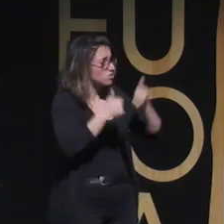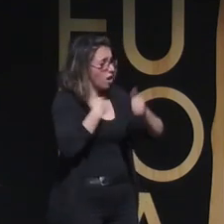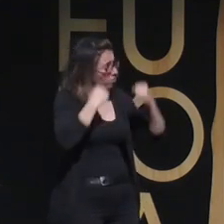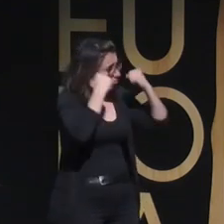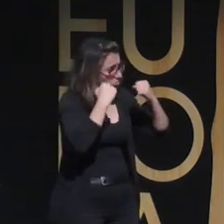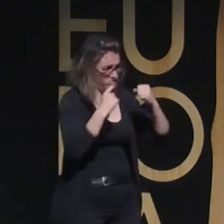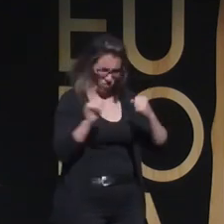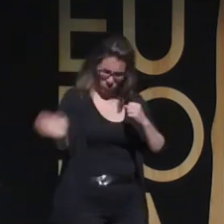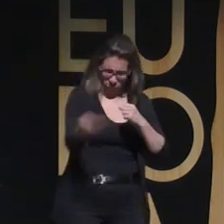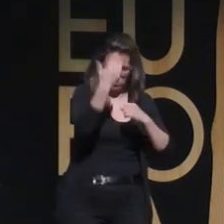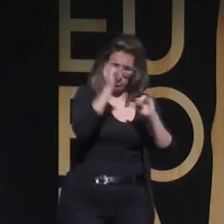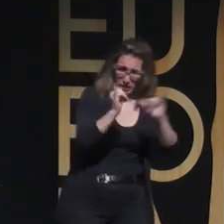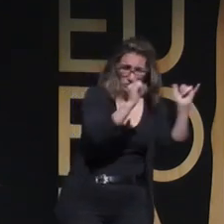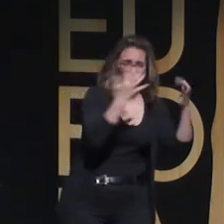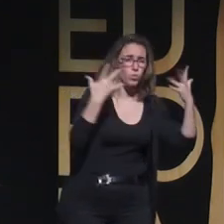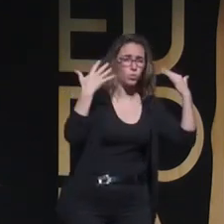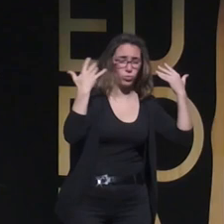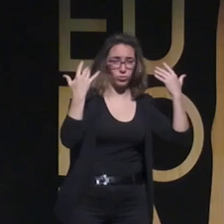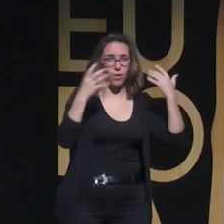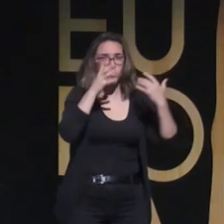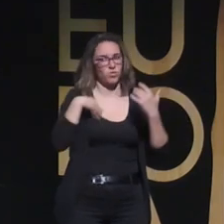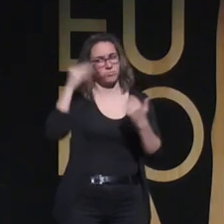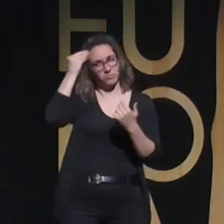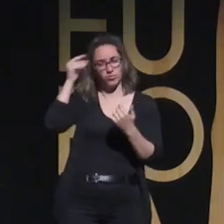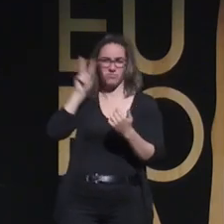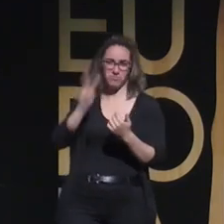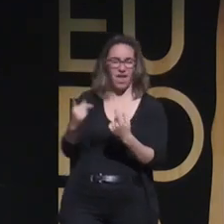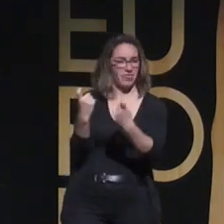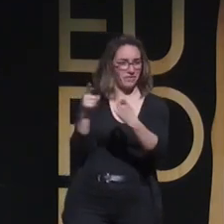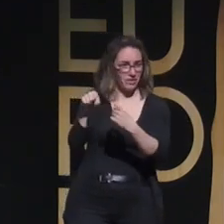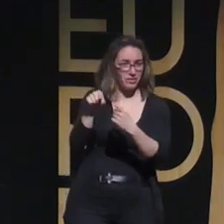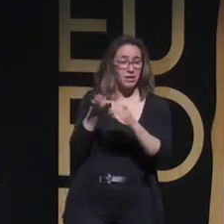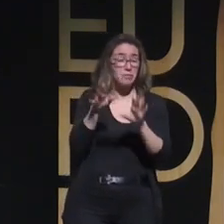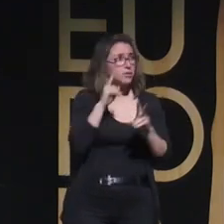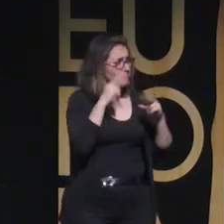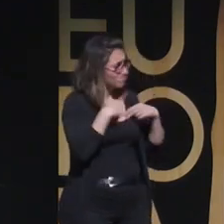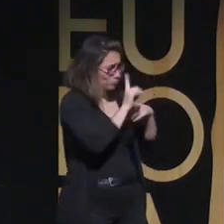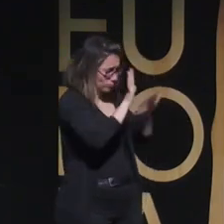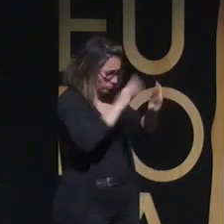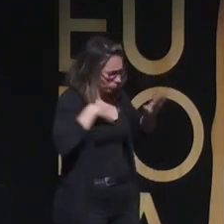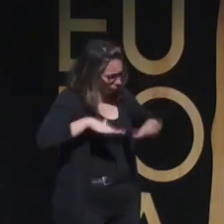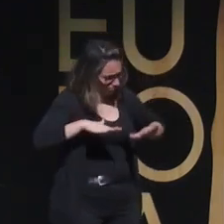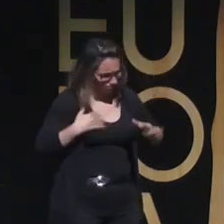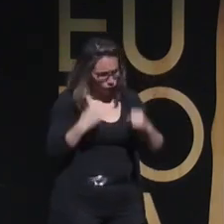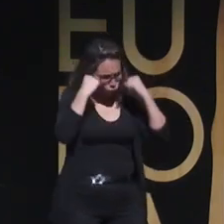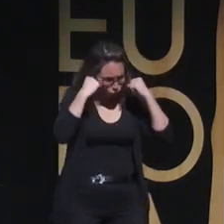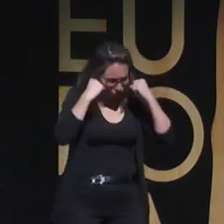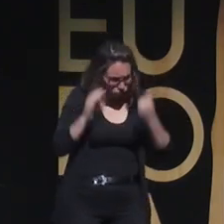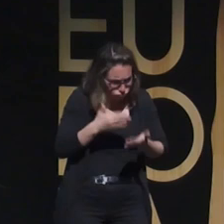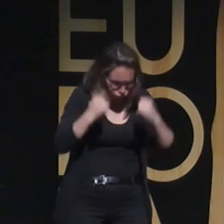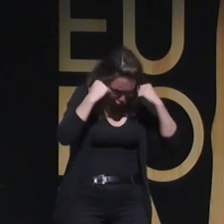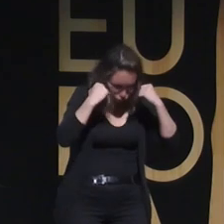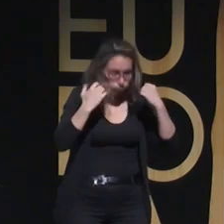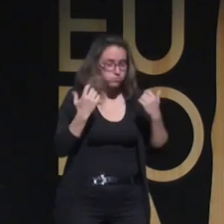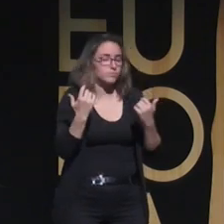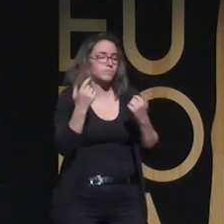vete a dar una vuelta. Es lo que tú necesitas para creer que tu hijo está bien, que salga a dar una vuelta. Pero para él sentirse bien es estar estudiando en ese momento. Entonces, es volver